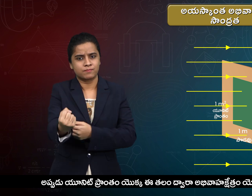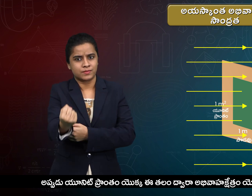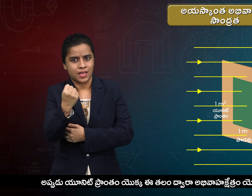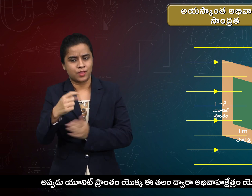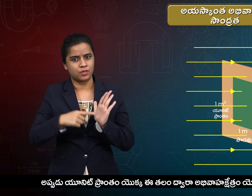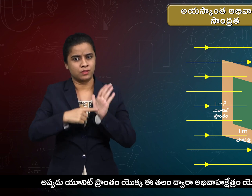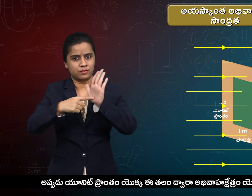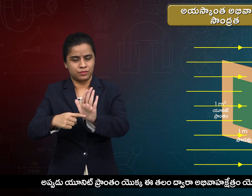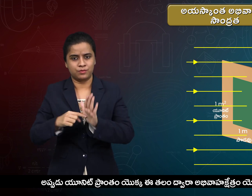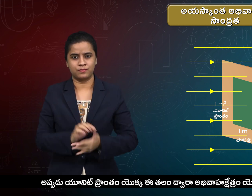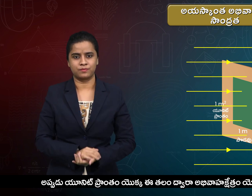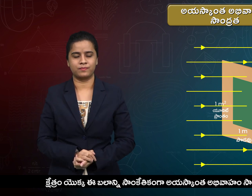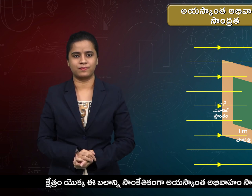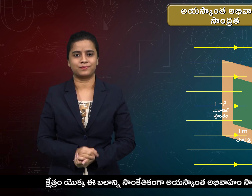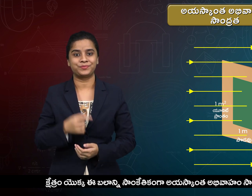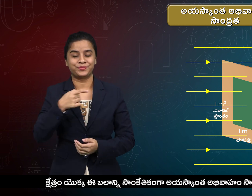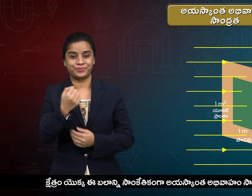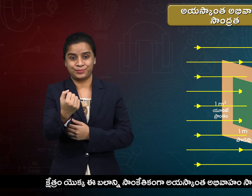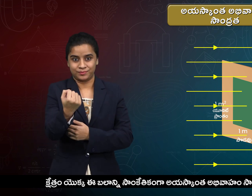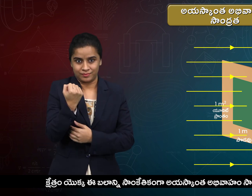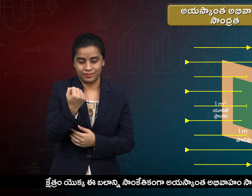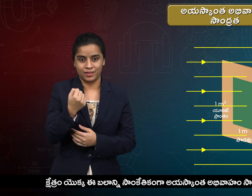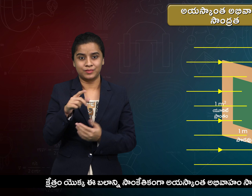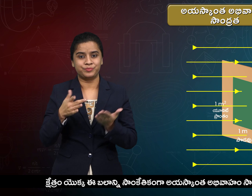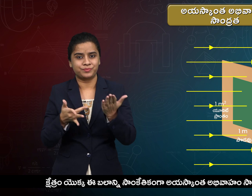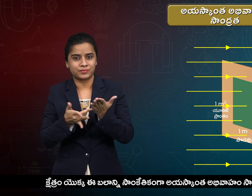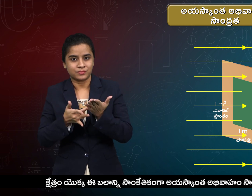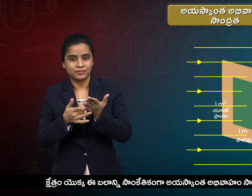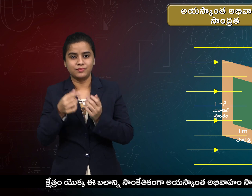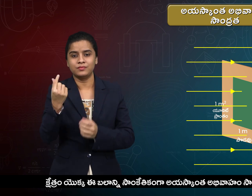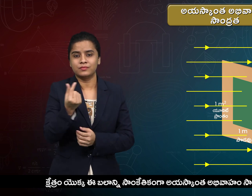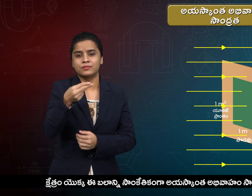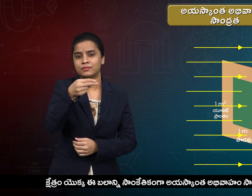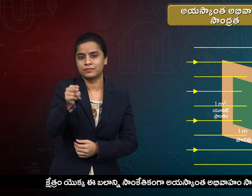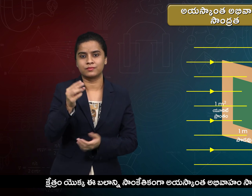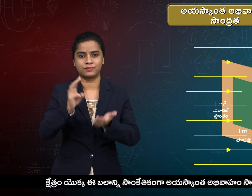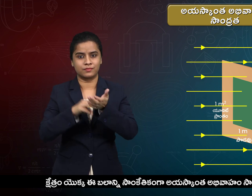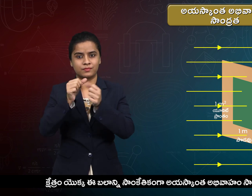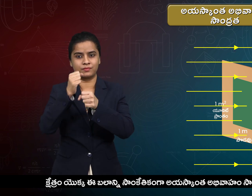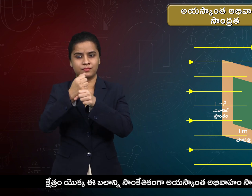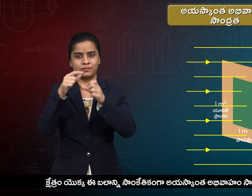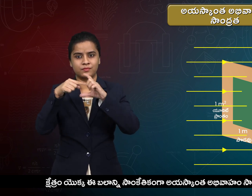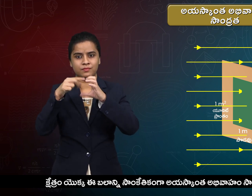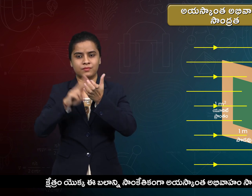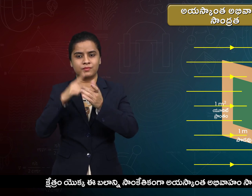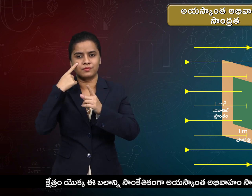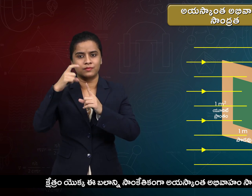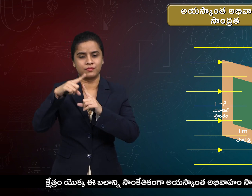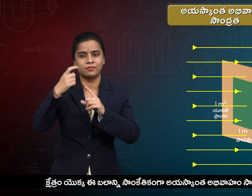ఇస్తుంది. క్షేత్రం యొక్క ఈ బలాన్ని సాంకేతికంగా అయస్కాంత అభివాహం సాంద్రత B